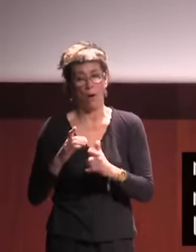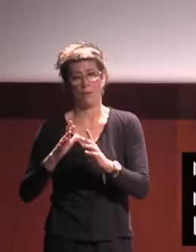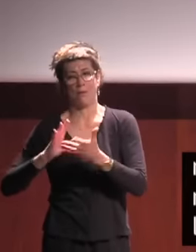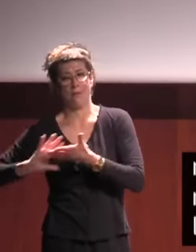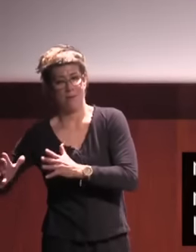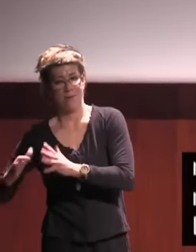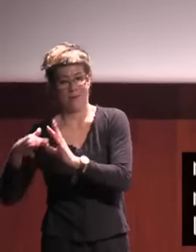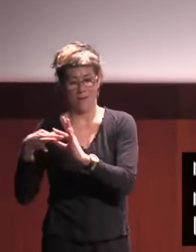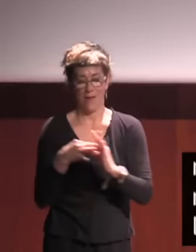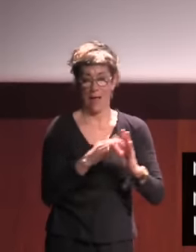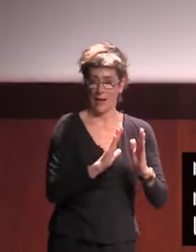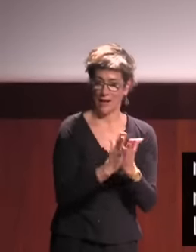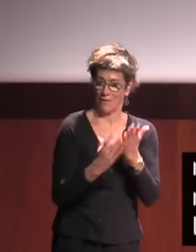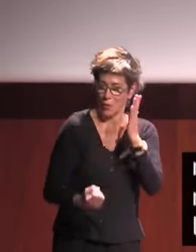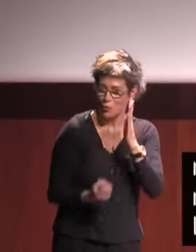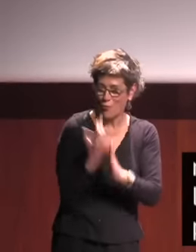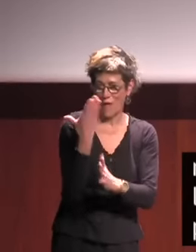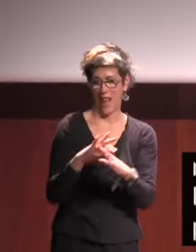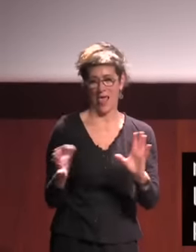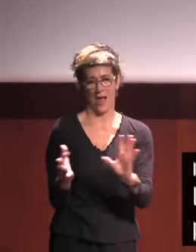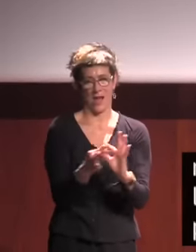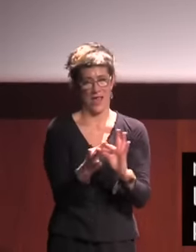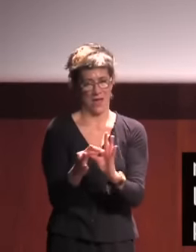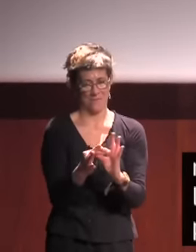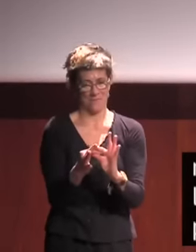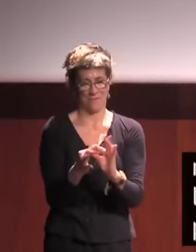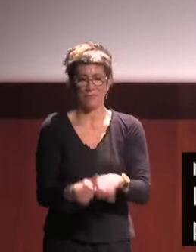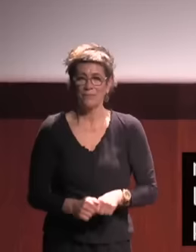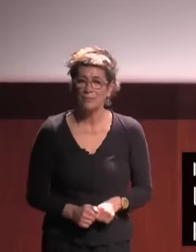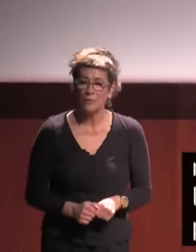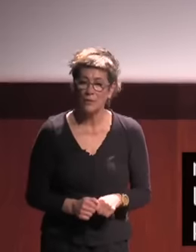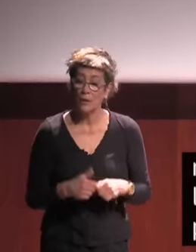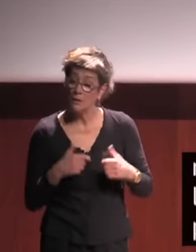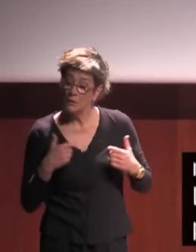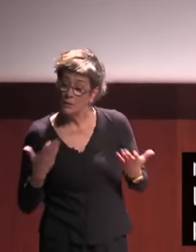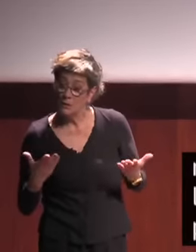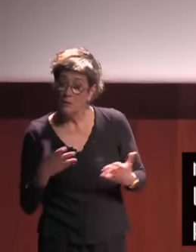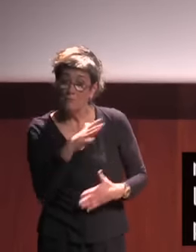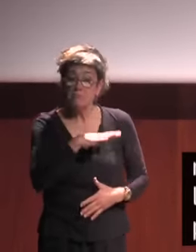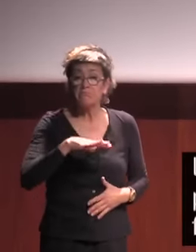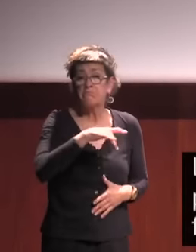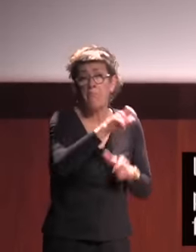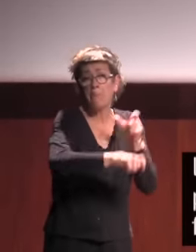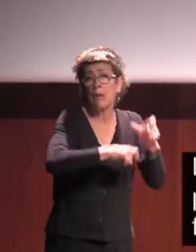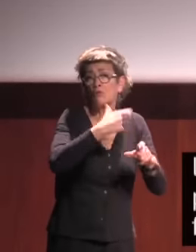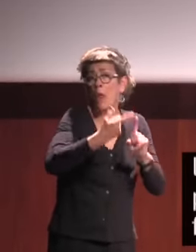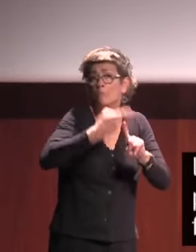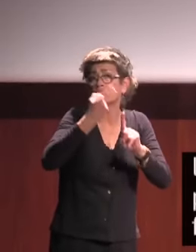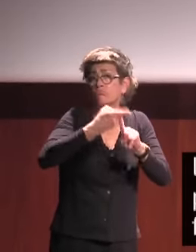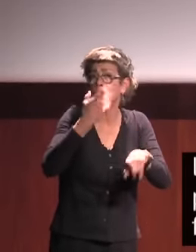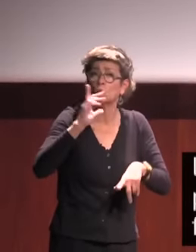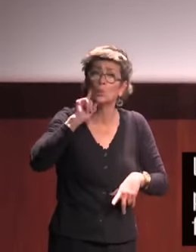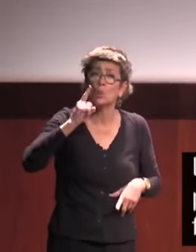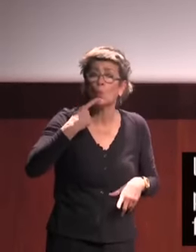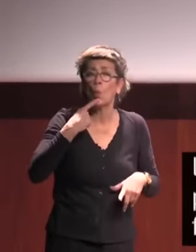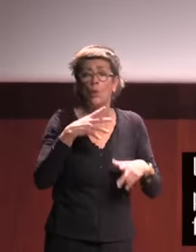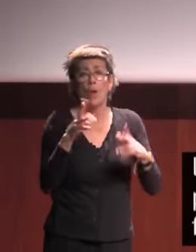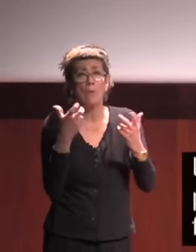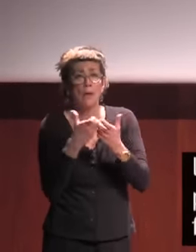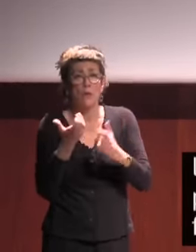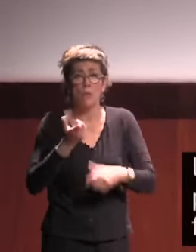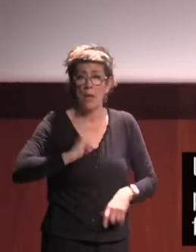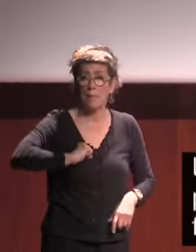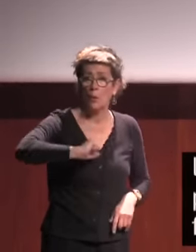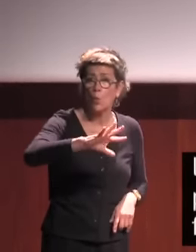renouvellent profondément. De leur rencontre avec la langue des signes française, des personnalités sourdes, par exemple